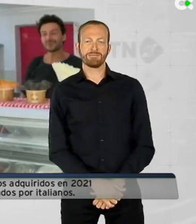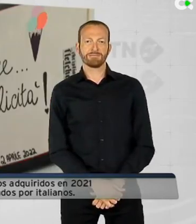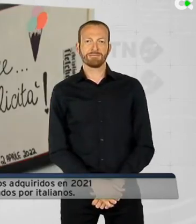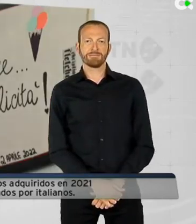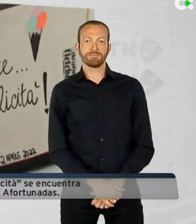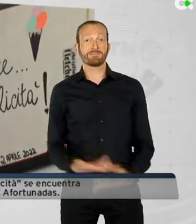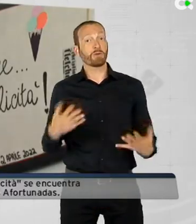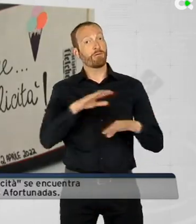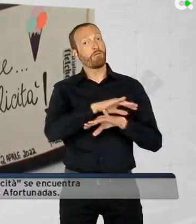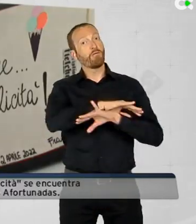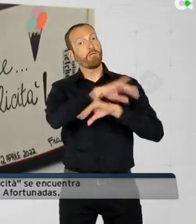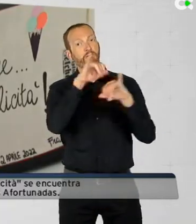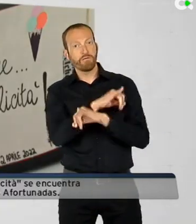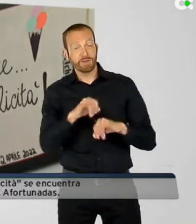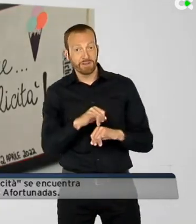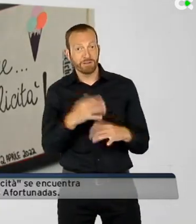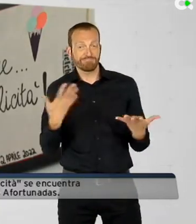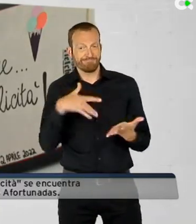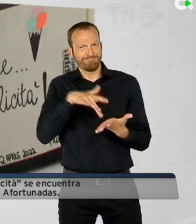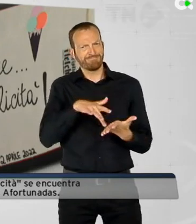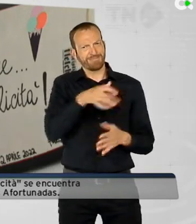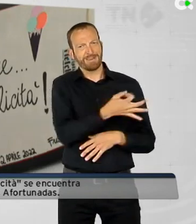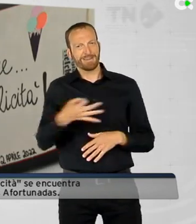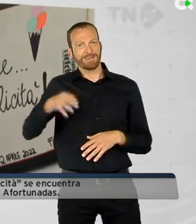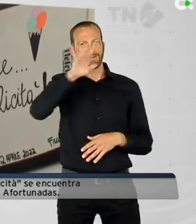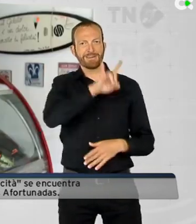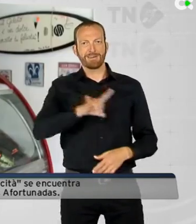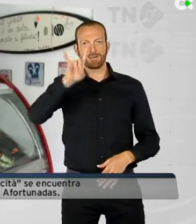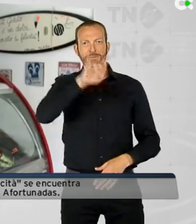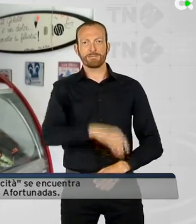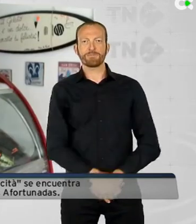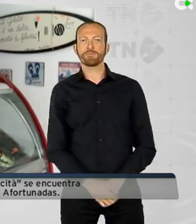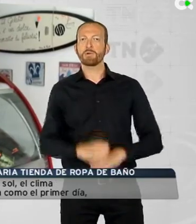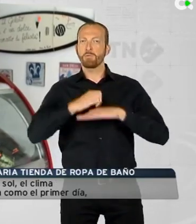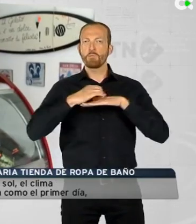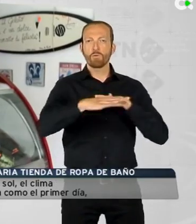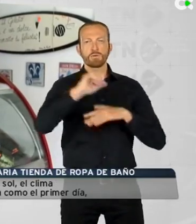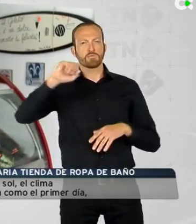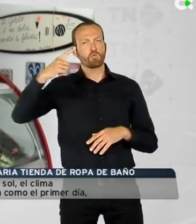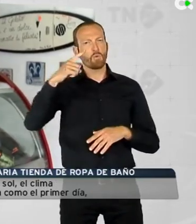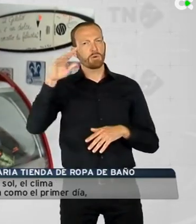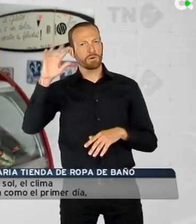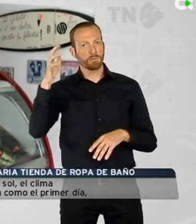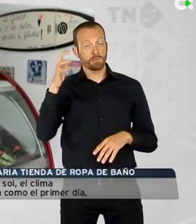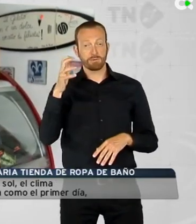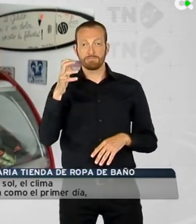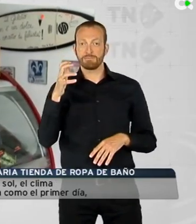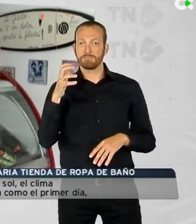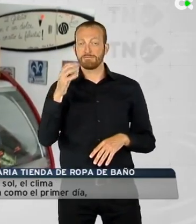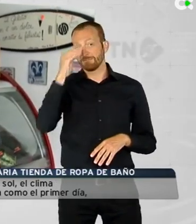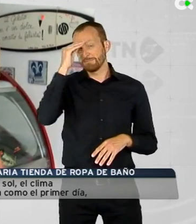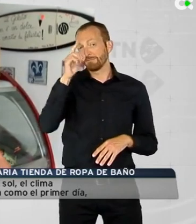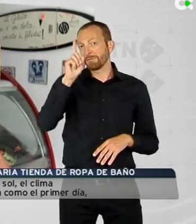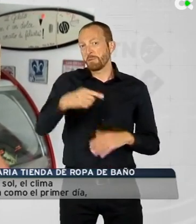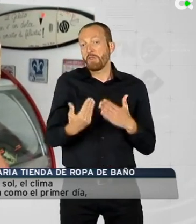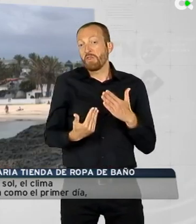Y es que la felicidad se encuentra en las Islas Afortunadas. El mar, el sol, el clima y parece